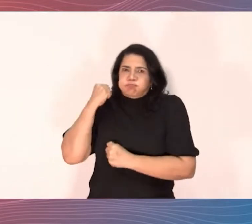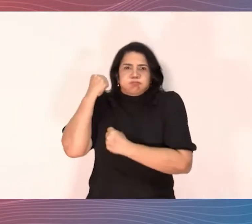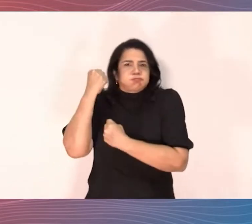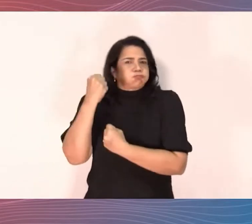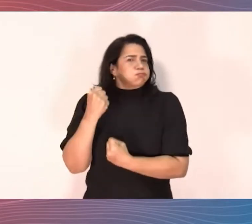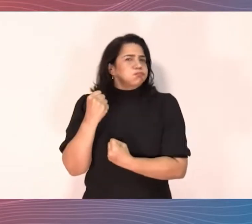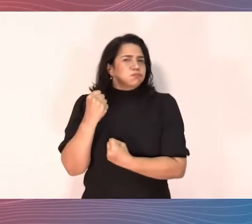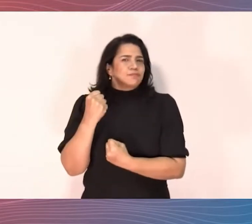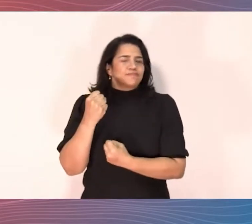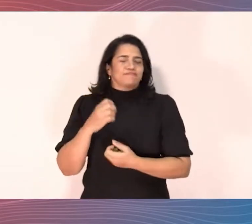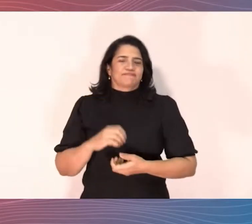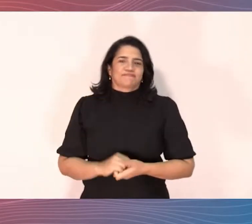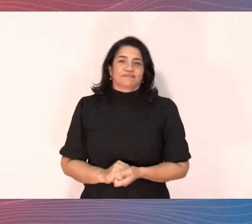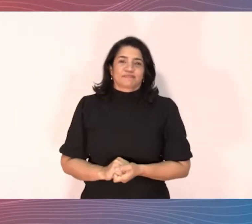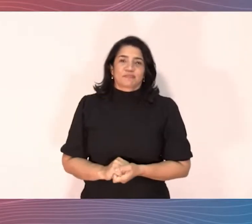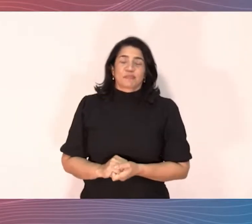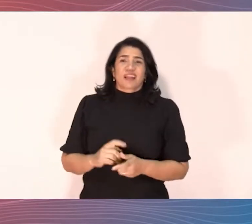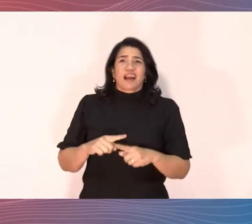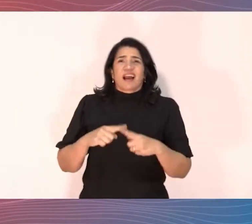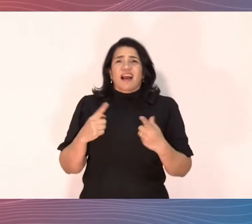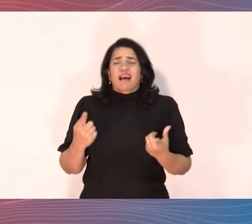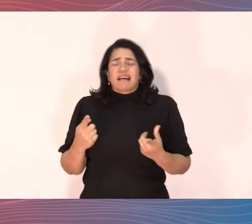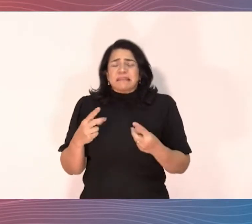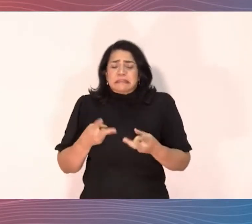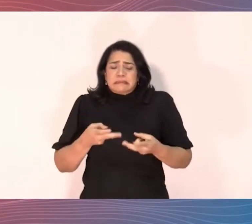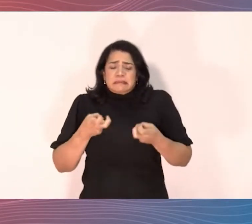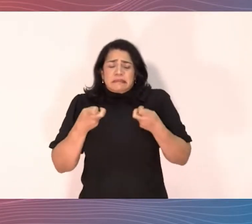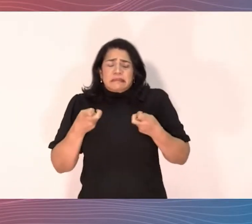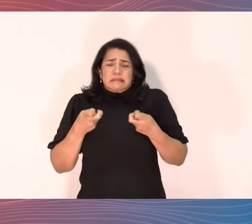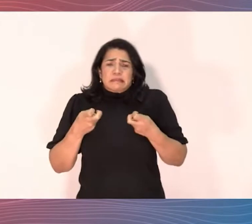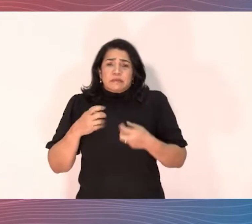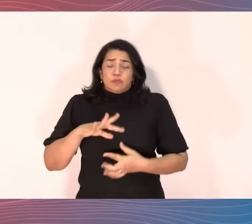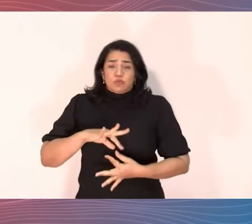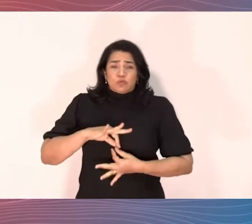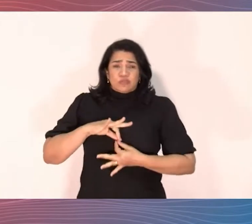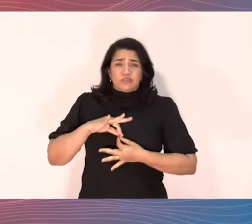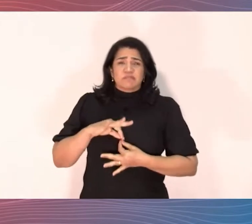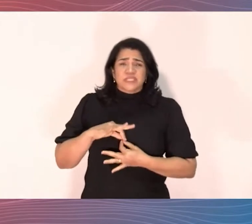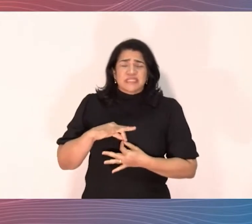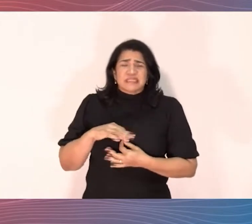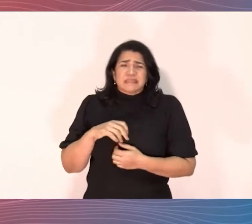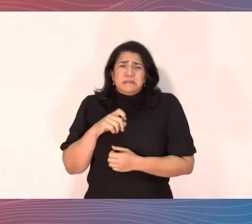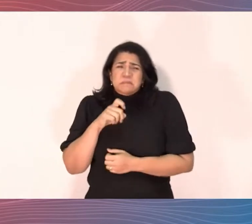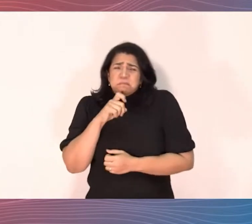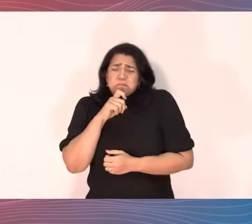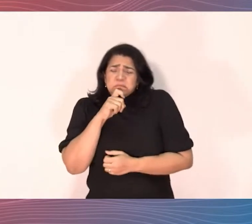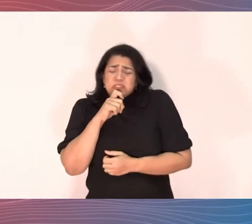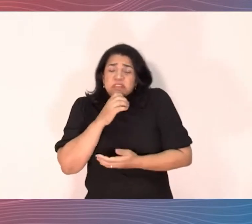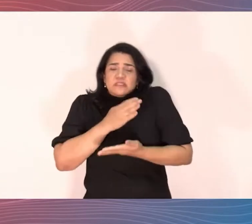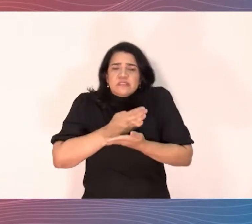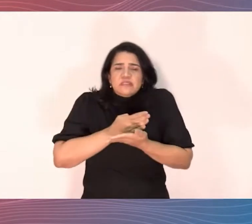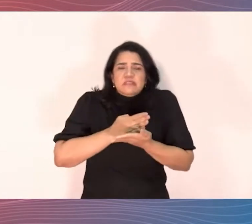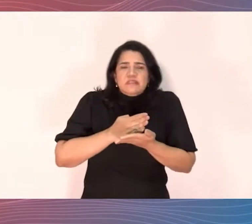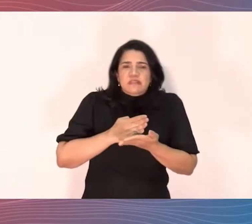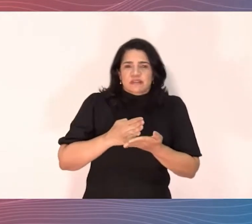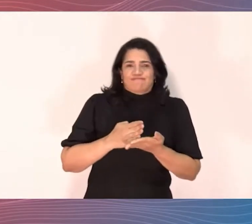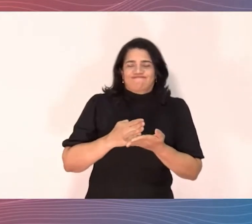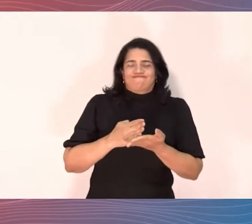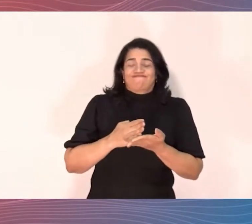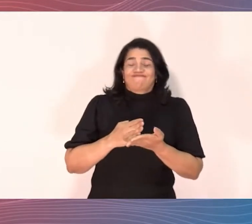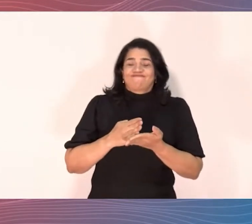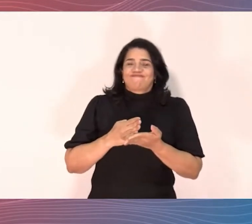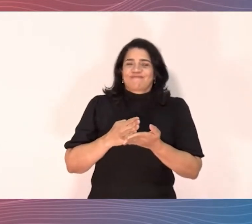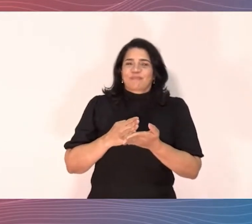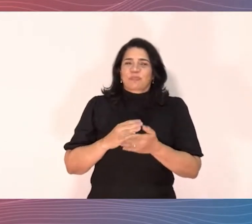vê que a coisa começa a declinar, não é isso? Aí eles param. De novo eles